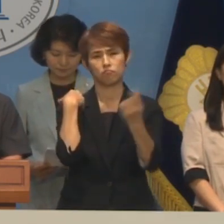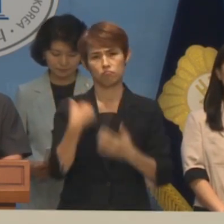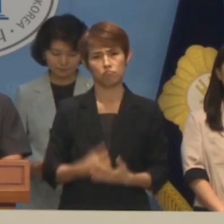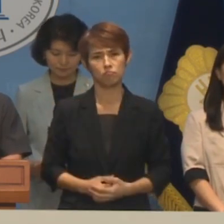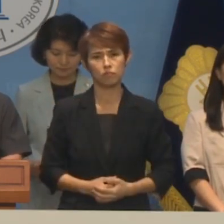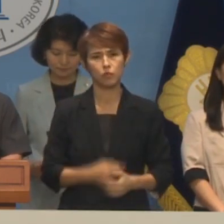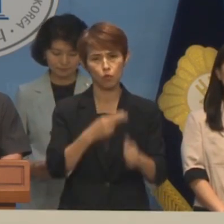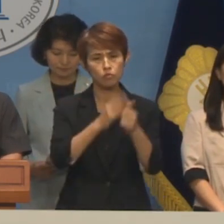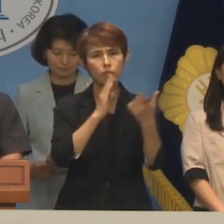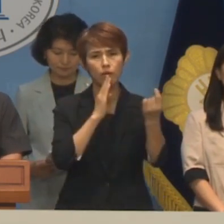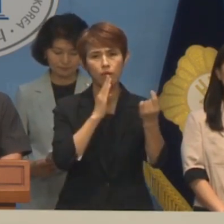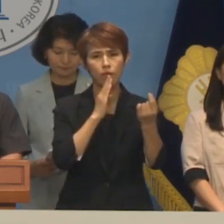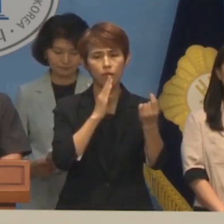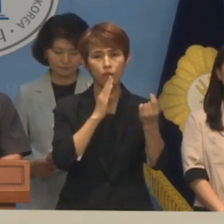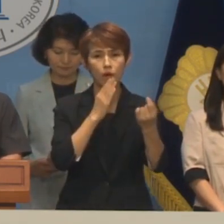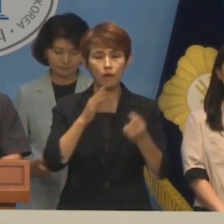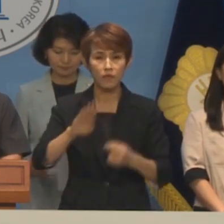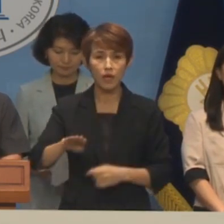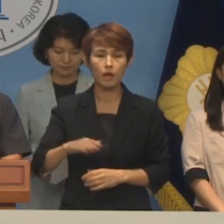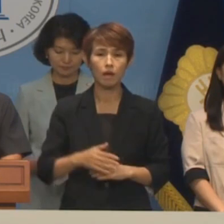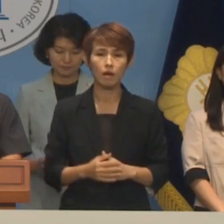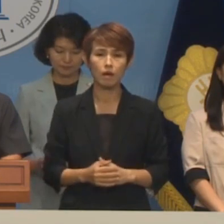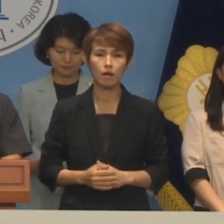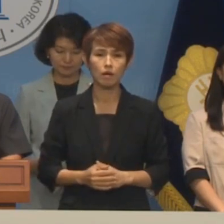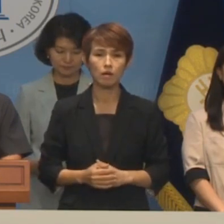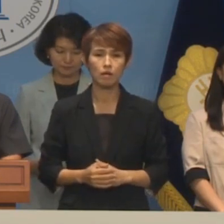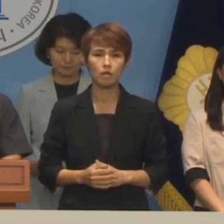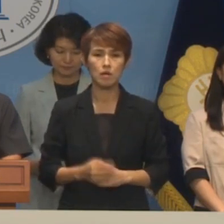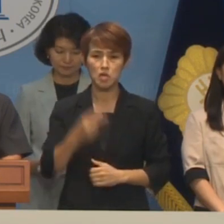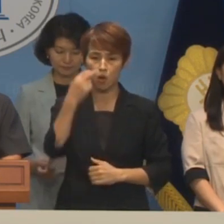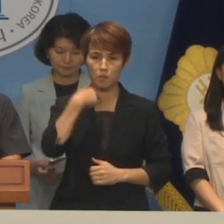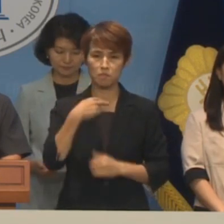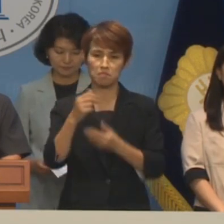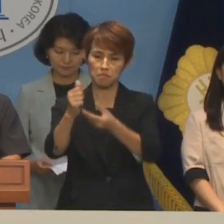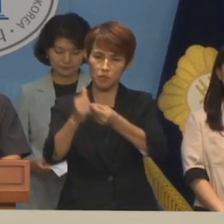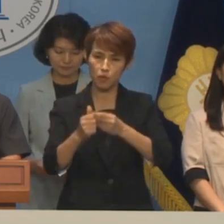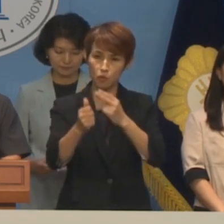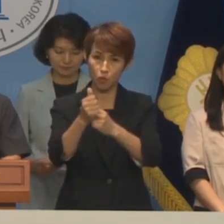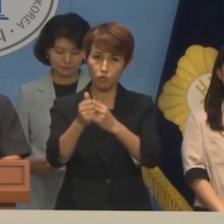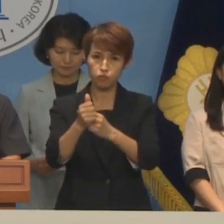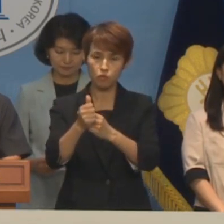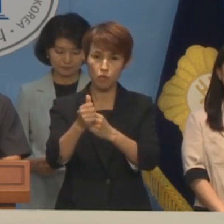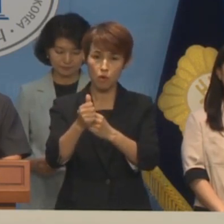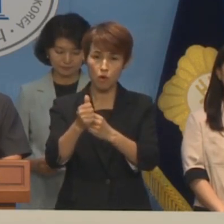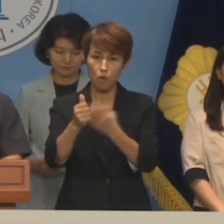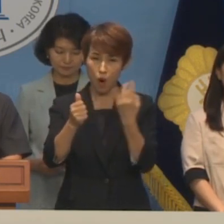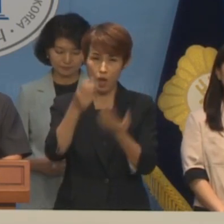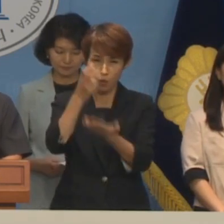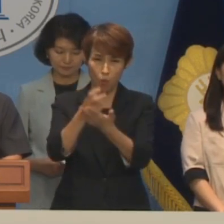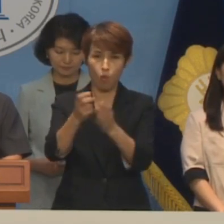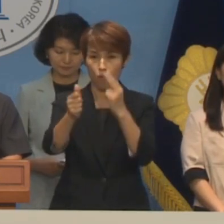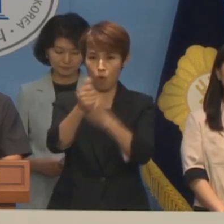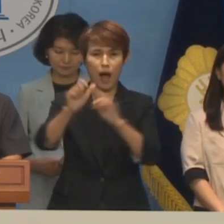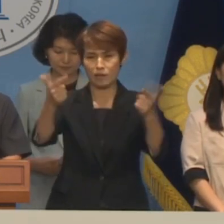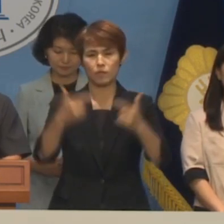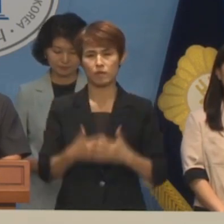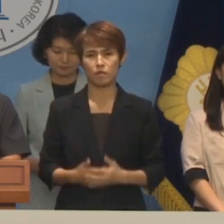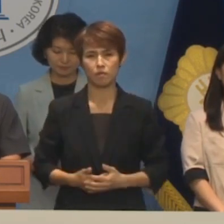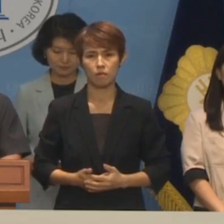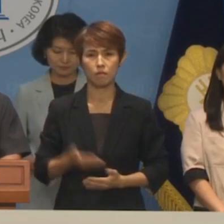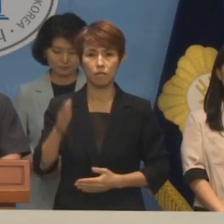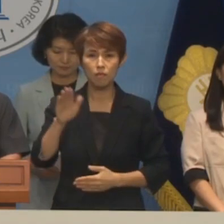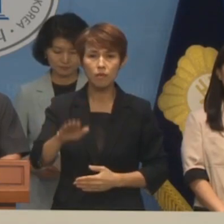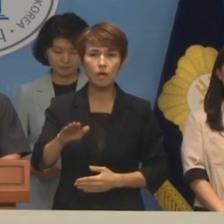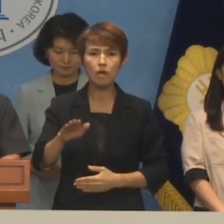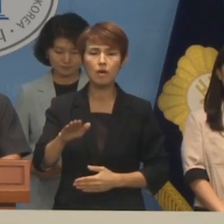교원이다. 그런데 강사와 달리 겸임 초빙 교원은 법적으로 교원이 아닌데도 교육부는 이들을